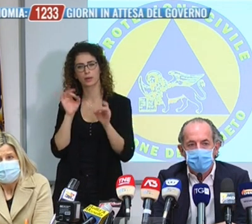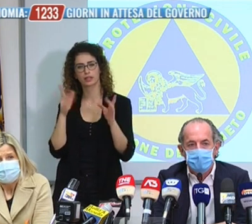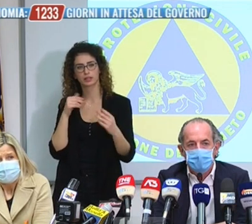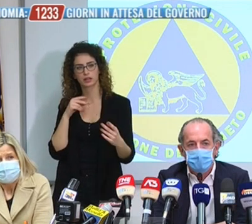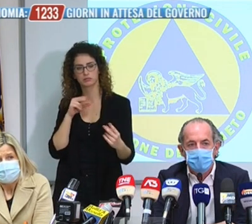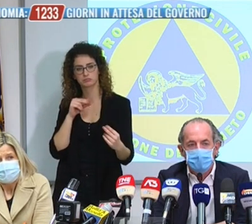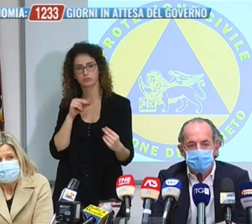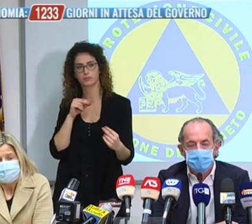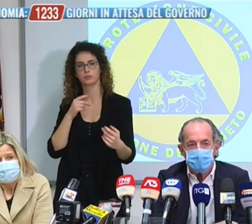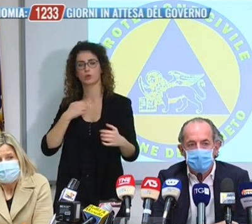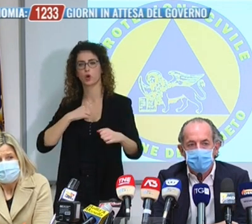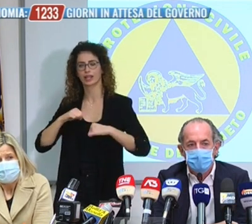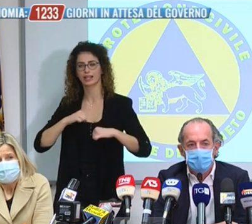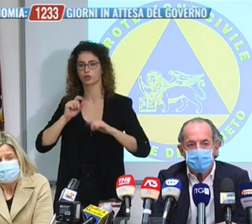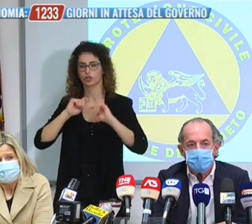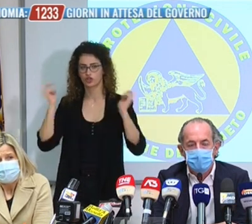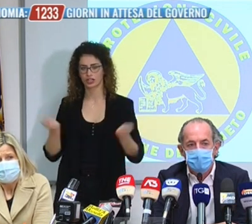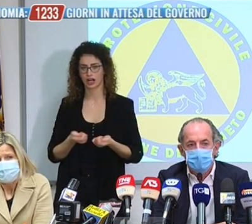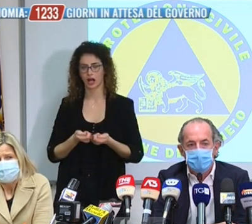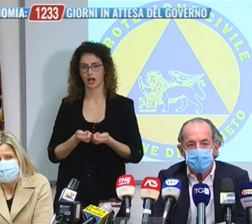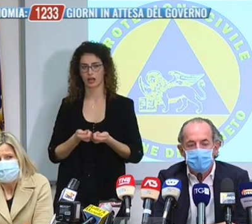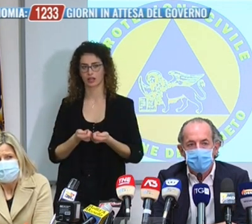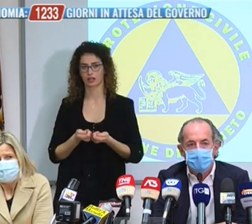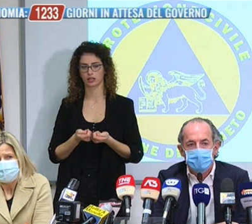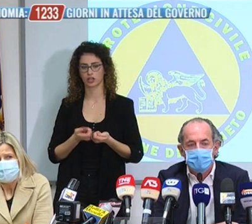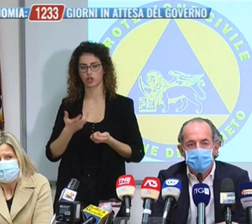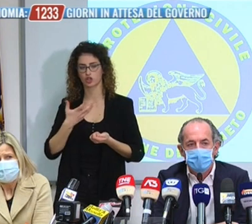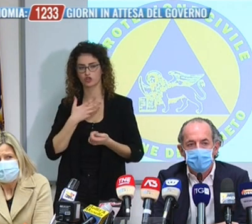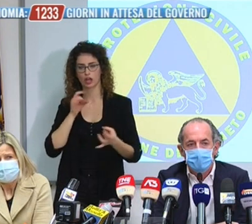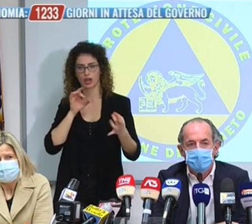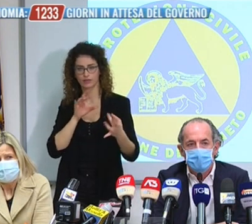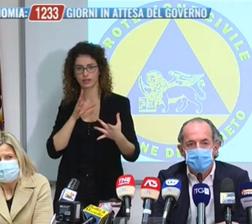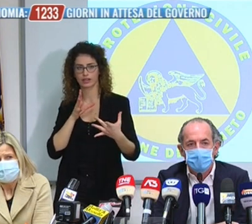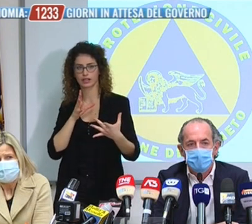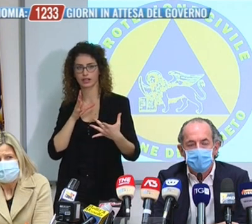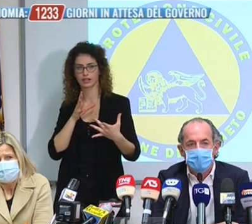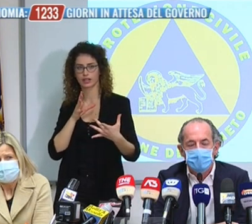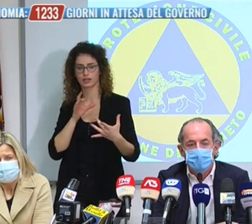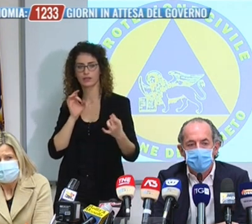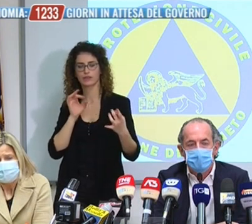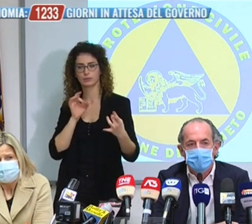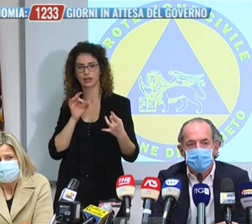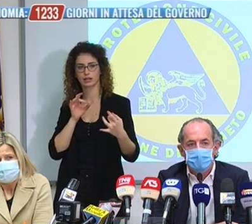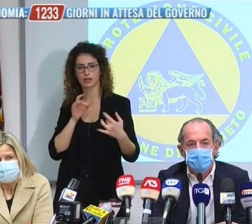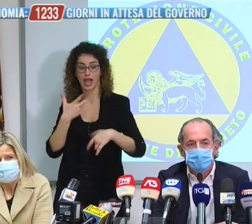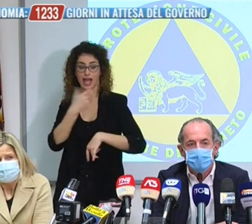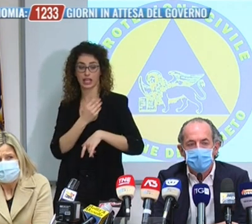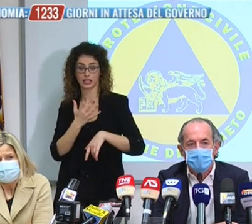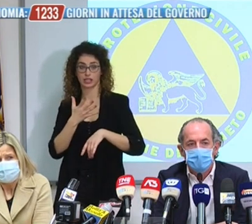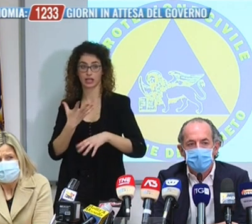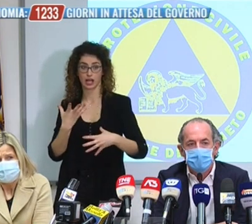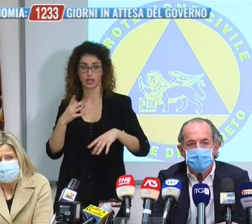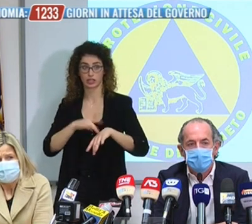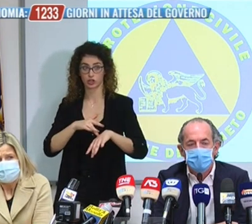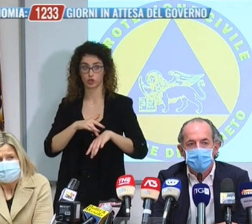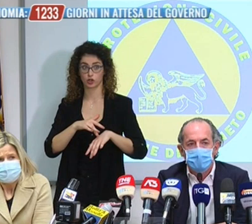con i direttori generali, avete sì, avuto un feedback sulle adesioni da parte al vaccino da parte dei